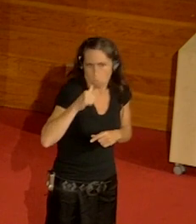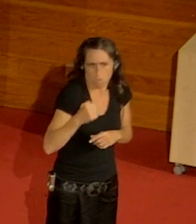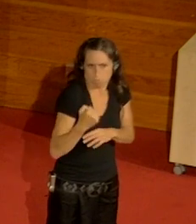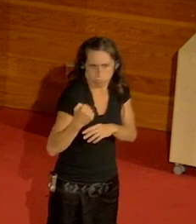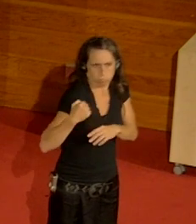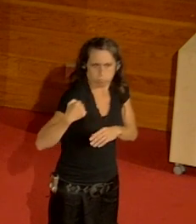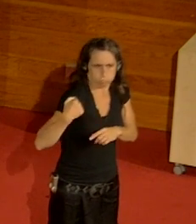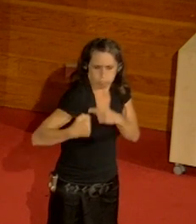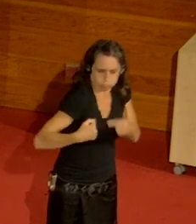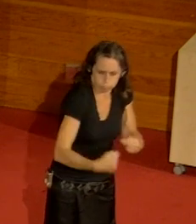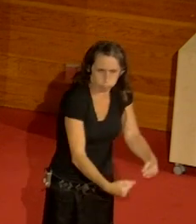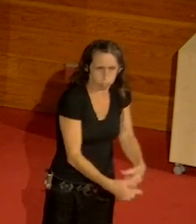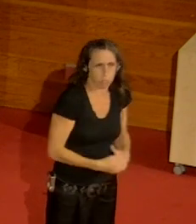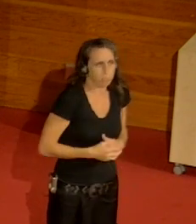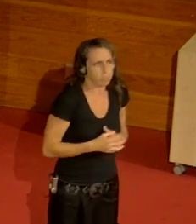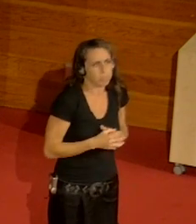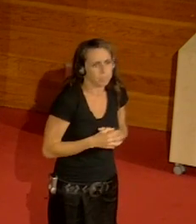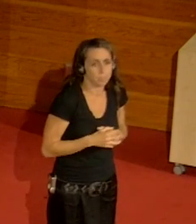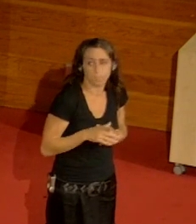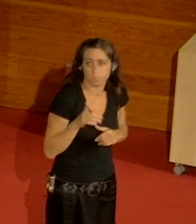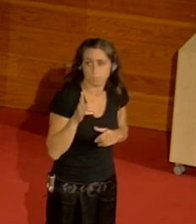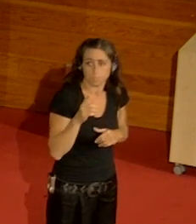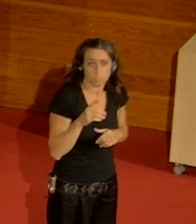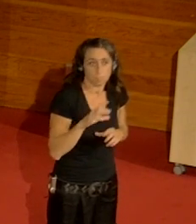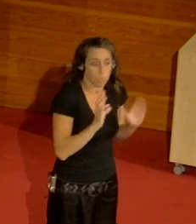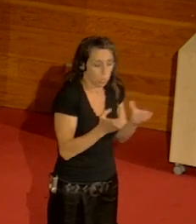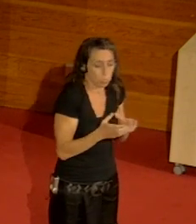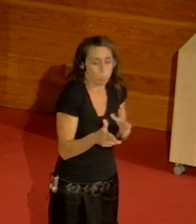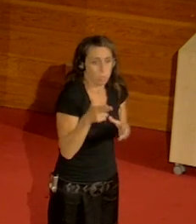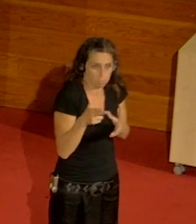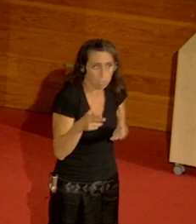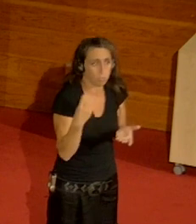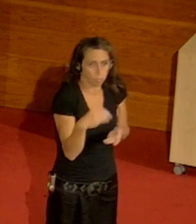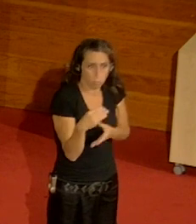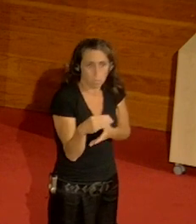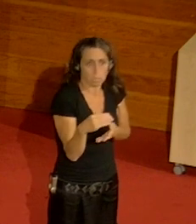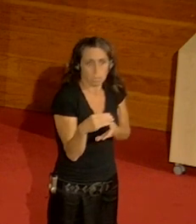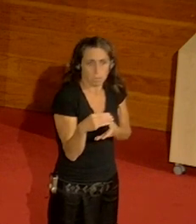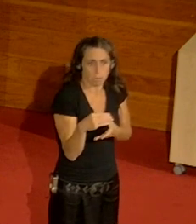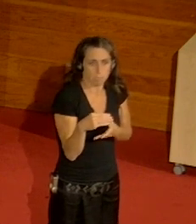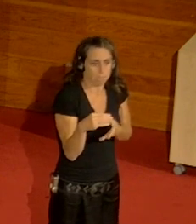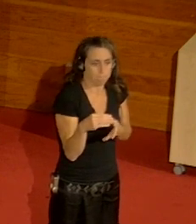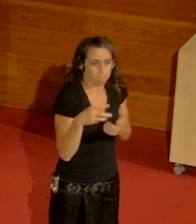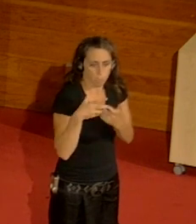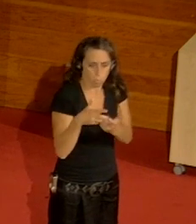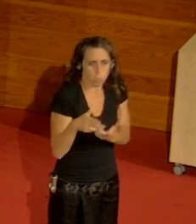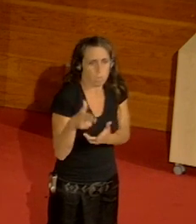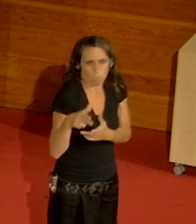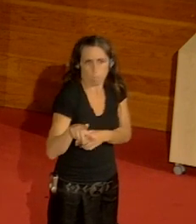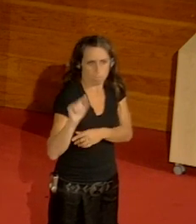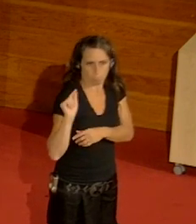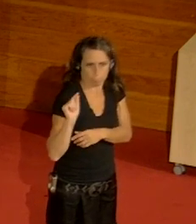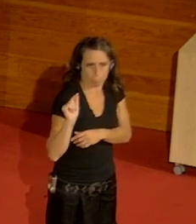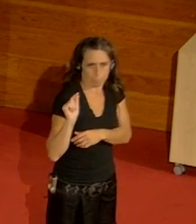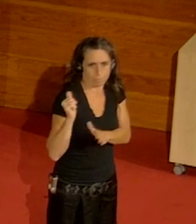hablaba de los de Como cada vez hay más grupos armados y los jóvenes están Están optando por la lucha armada siempre estamos